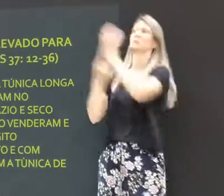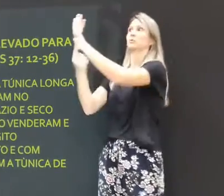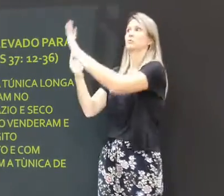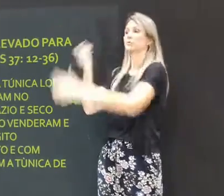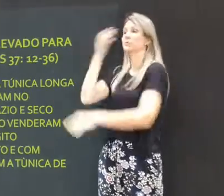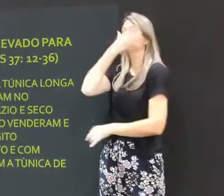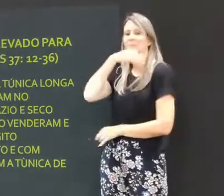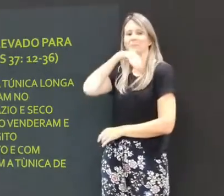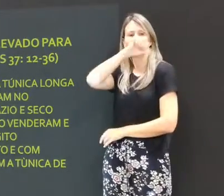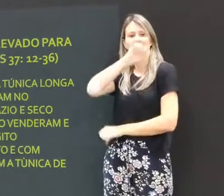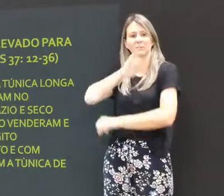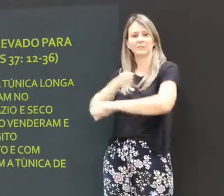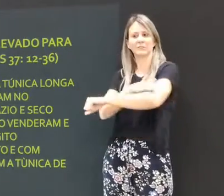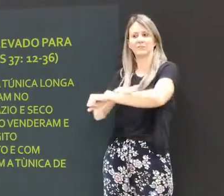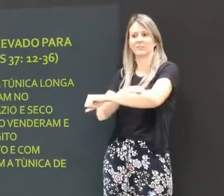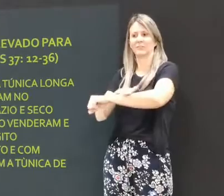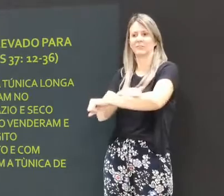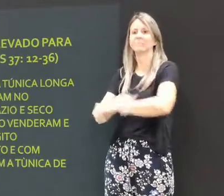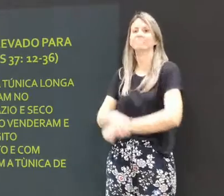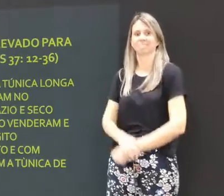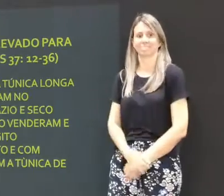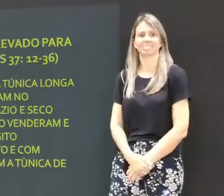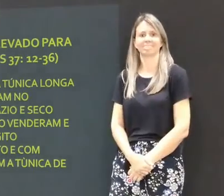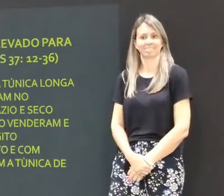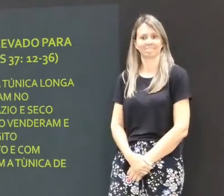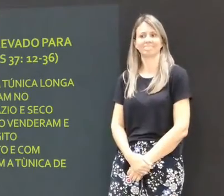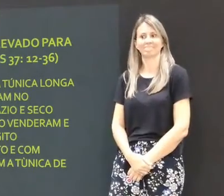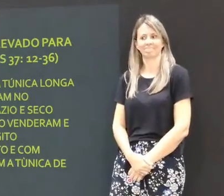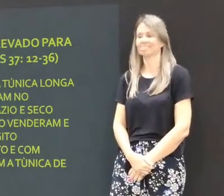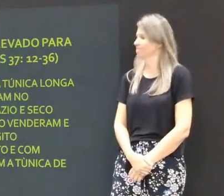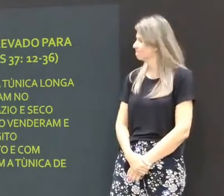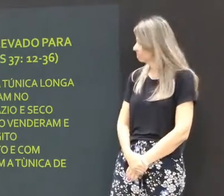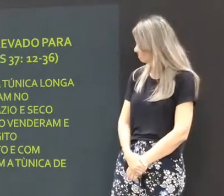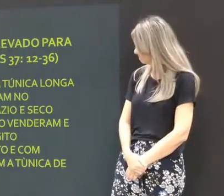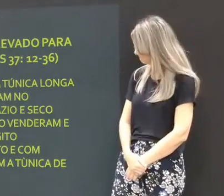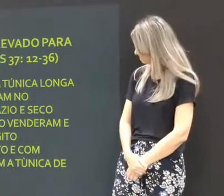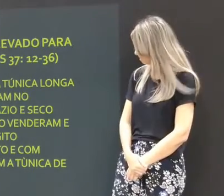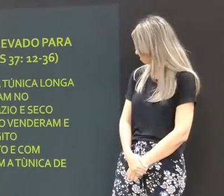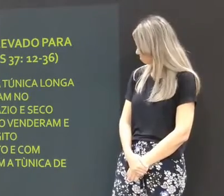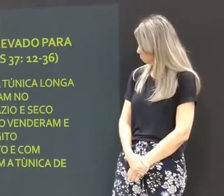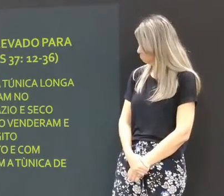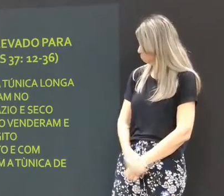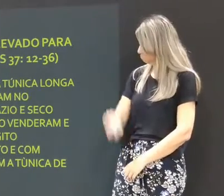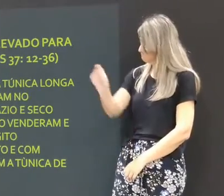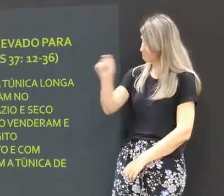maldosos mesmo, né? Em relação para como se tivesse morrido o irmão, né? Para mostrar a túnica cheia de sangue.